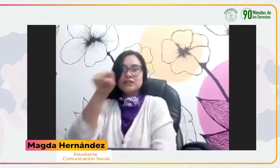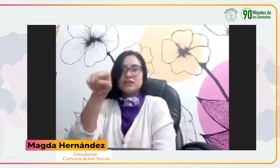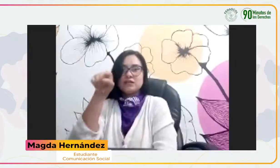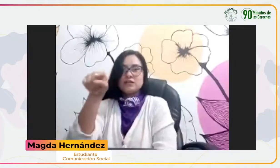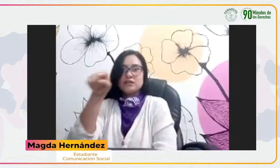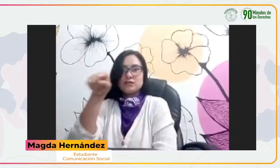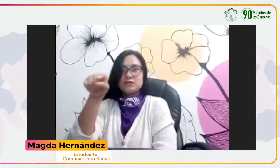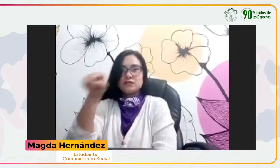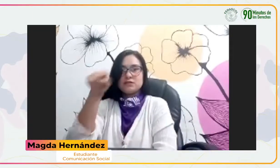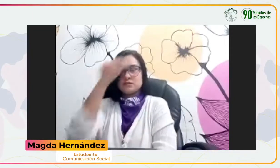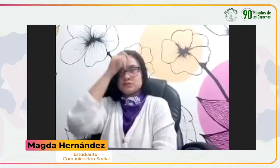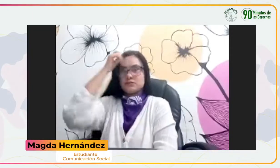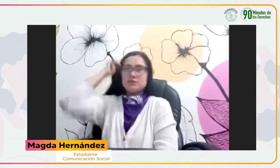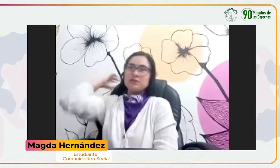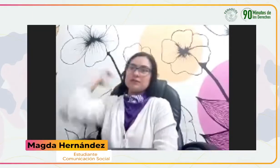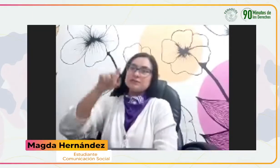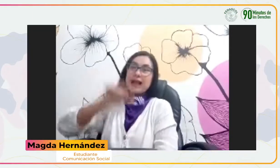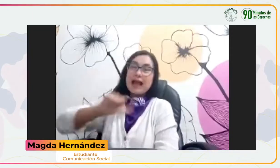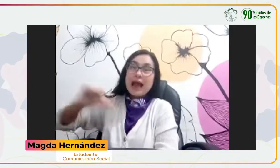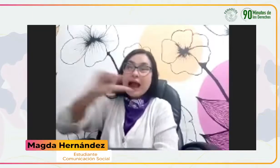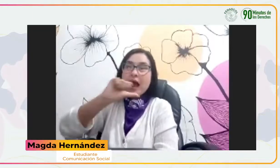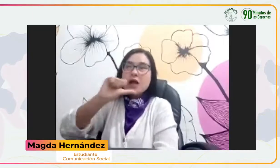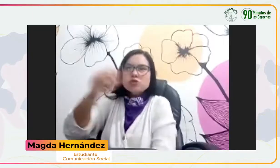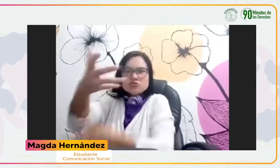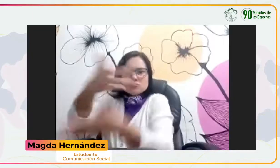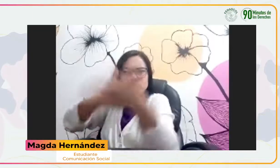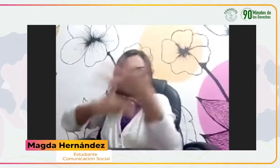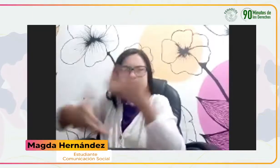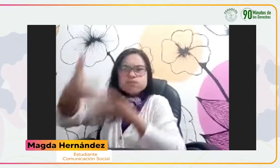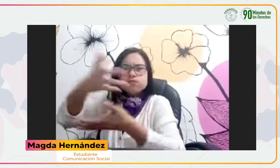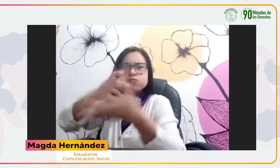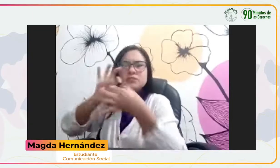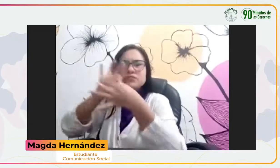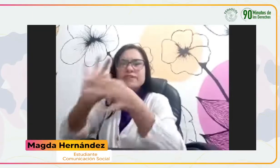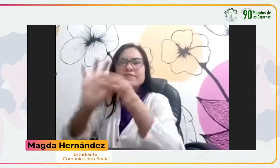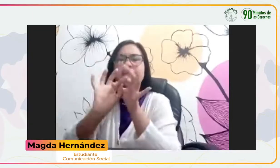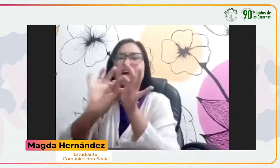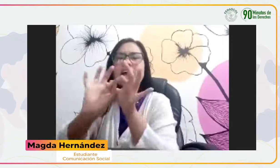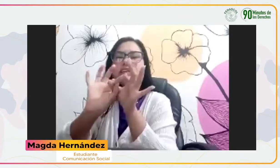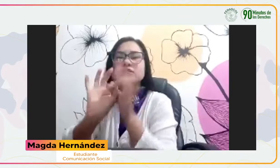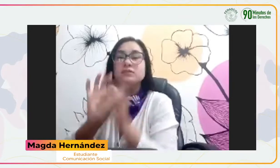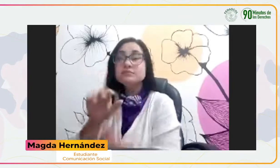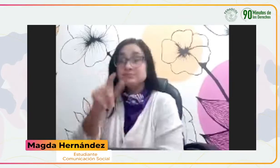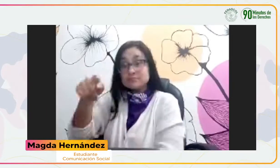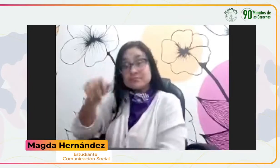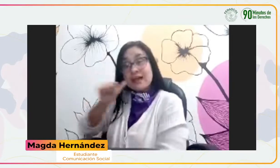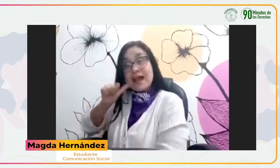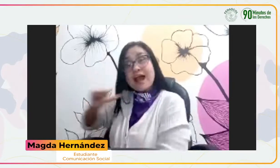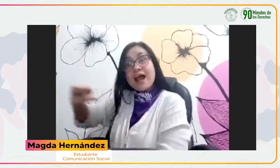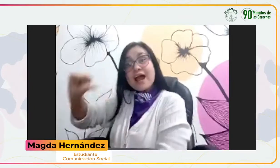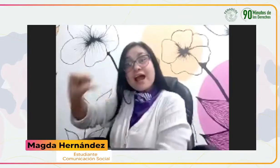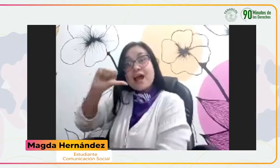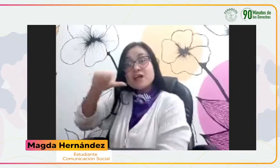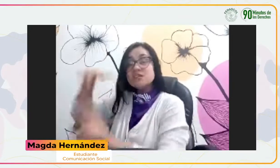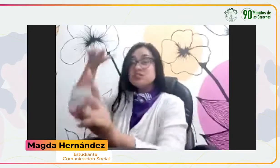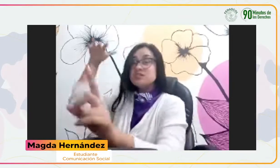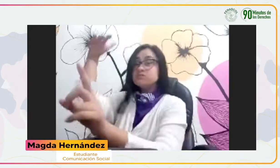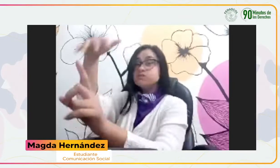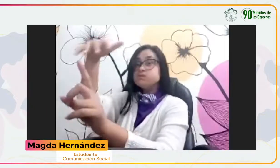las mujeres, trabajemos de la mano con FENASCOL, trabajemos articuladamente con FENASCOL,